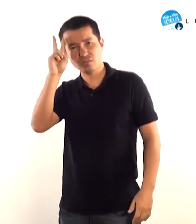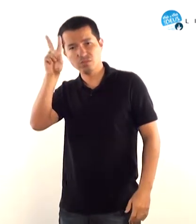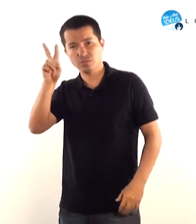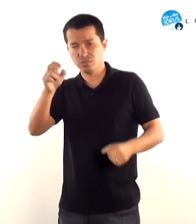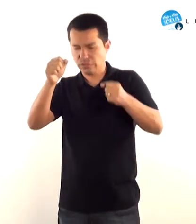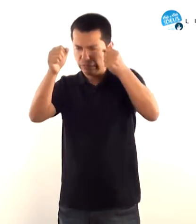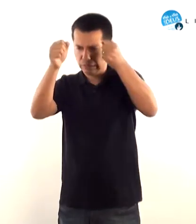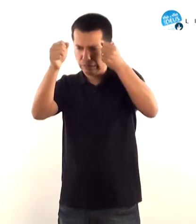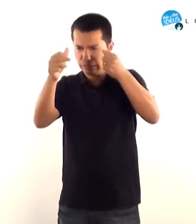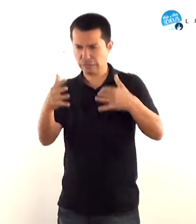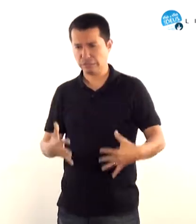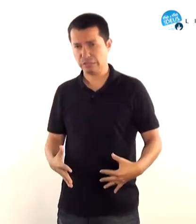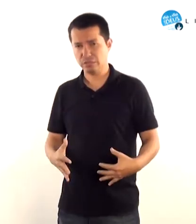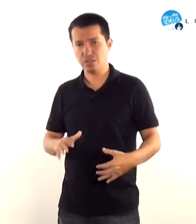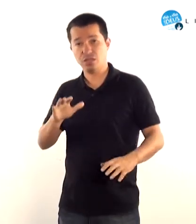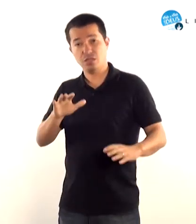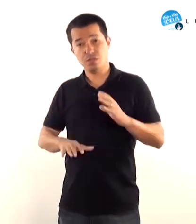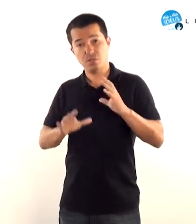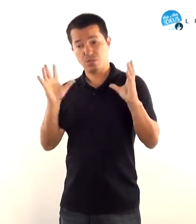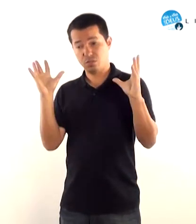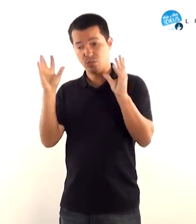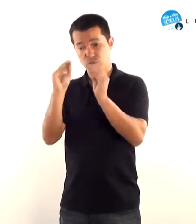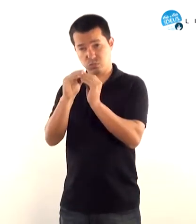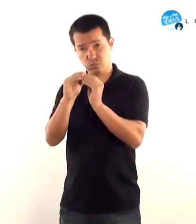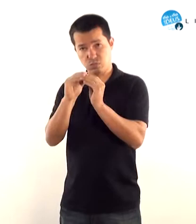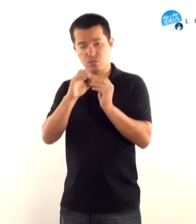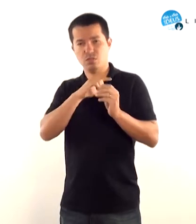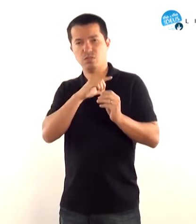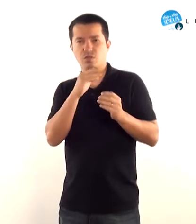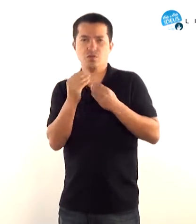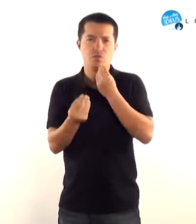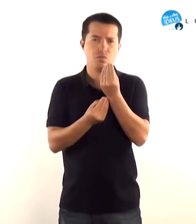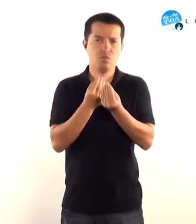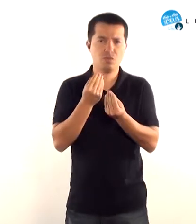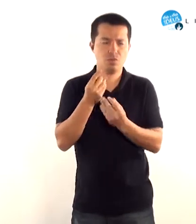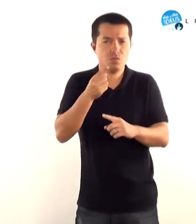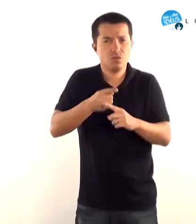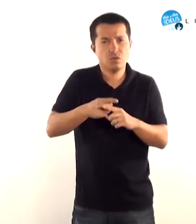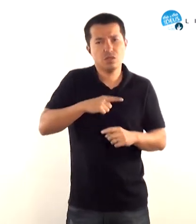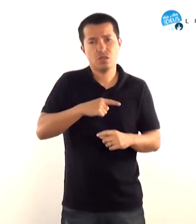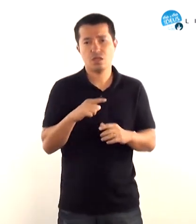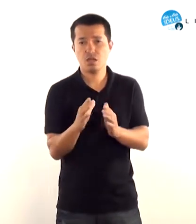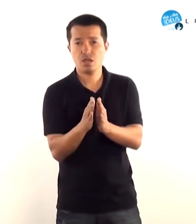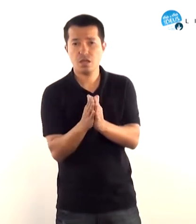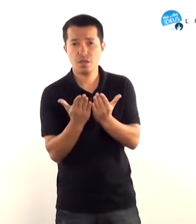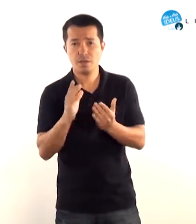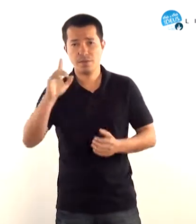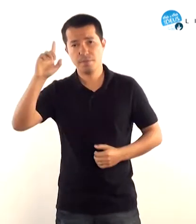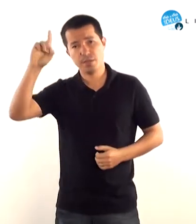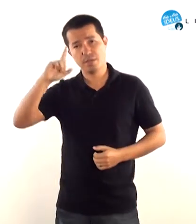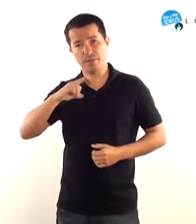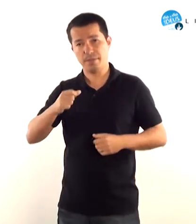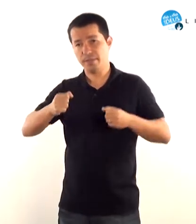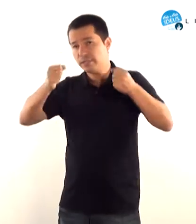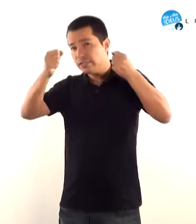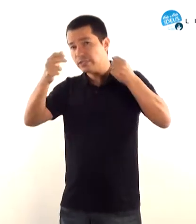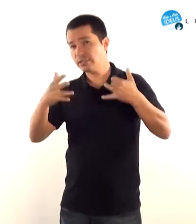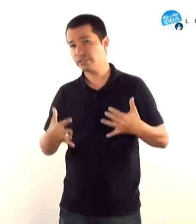vez, ou com muita frequência, quando a Bíblia relata fatos históricos,